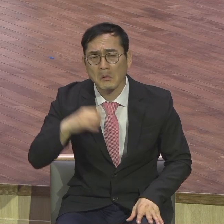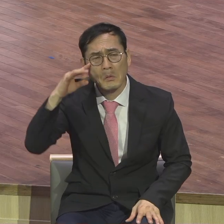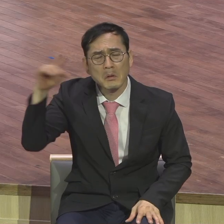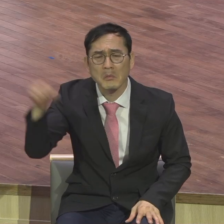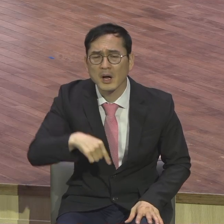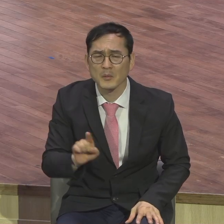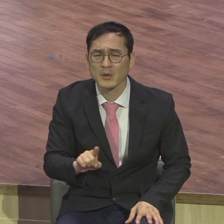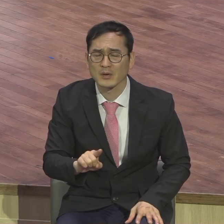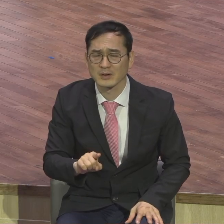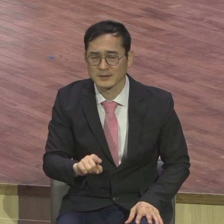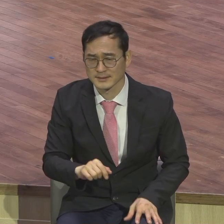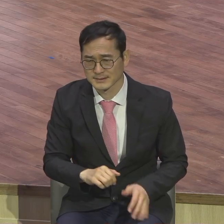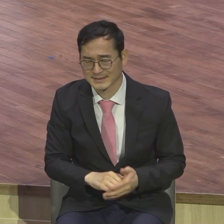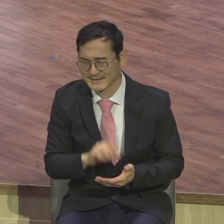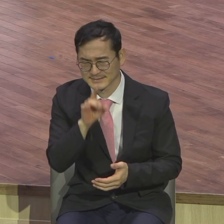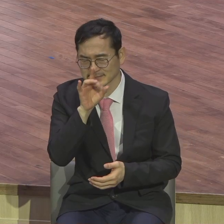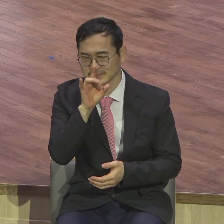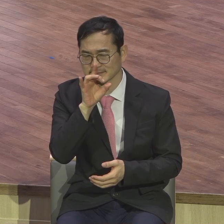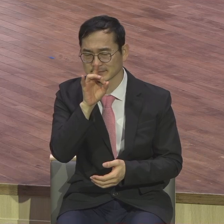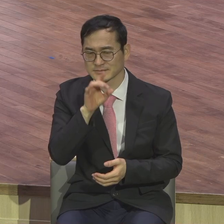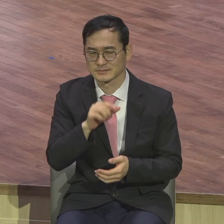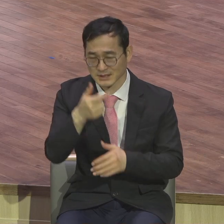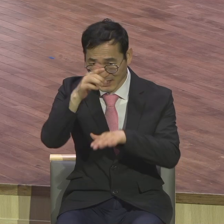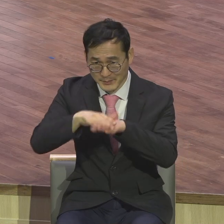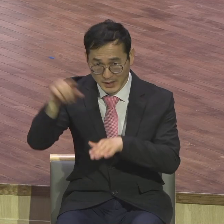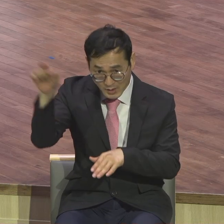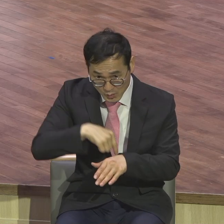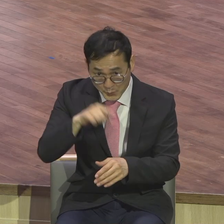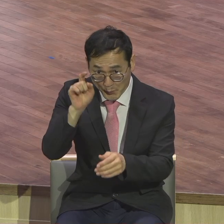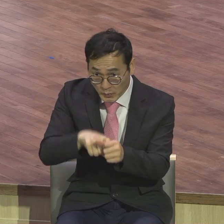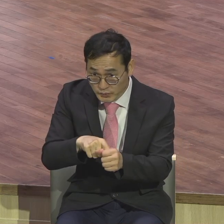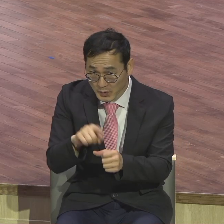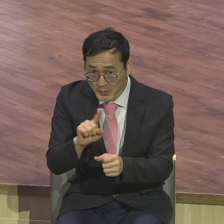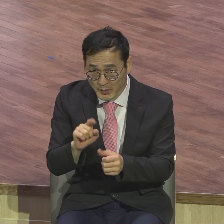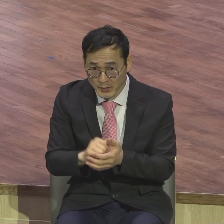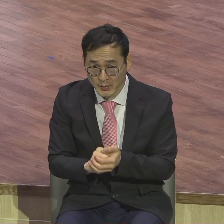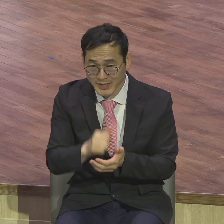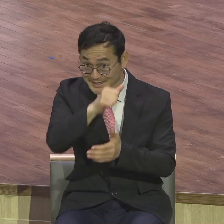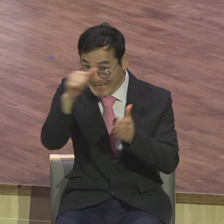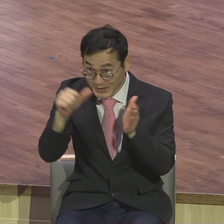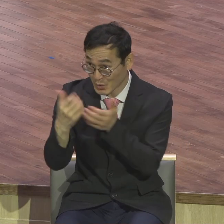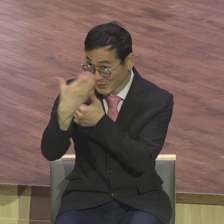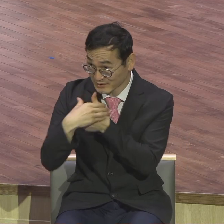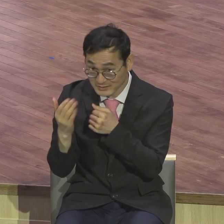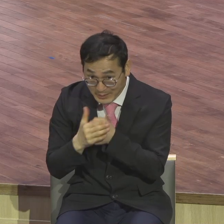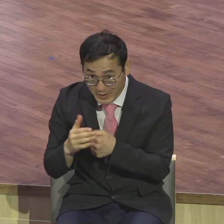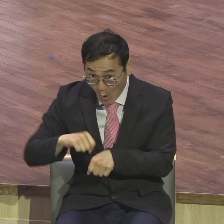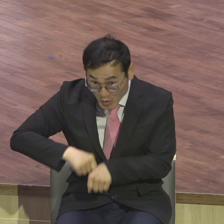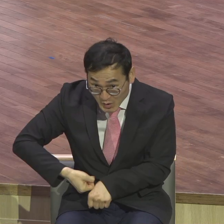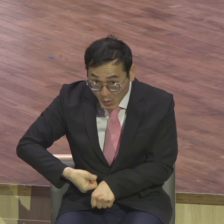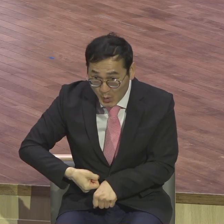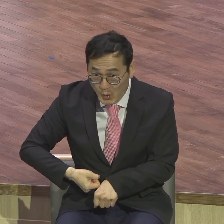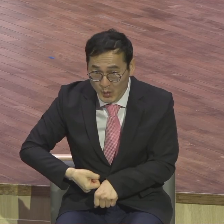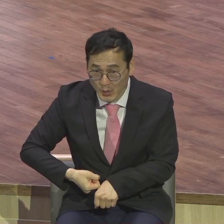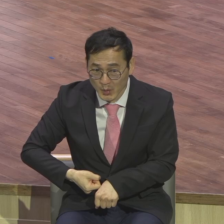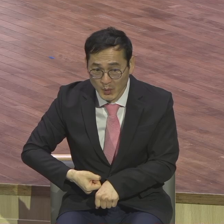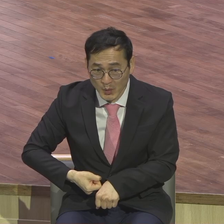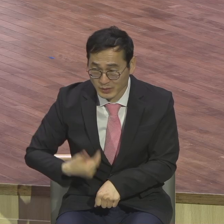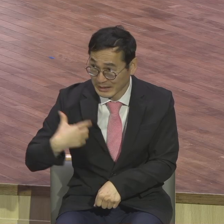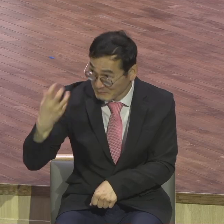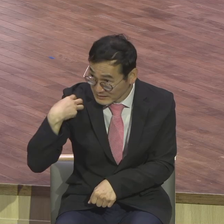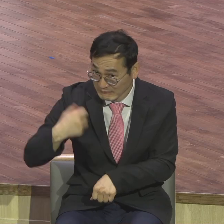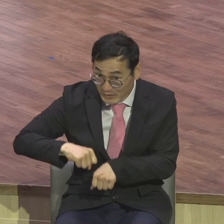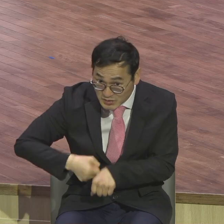하여금에 나오는 이유가 뭐냐 말이에요. 왜 예배들이 나옵니까? 장로라서 할 수 없이 나옵니까? 나오기 싫은데 억지로 나옵니까?